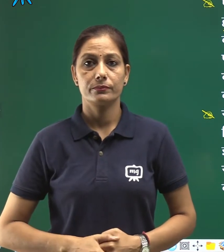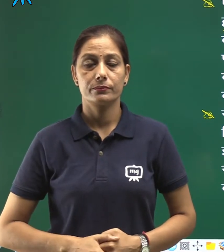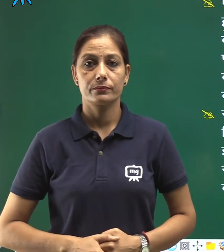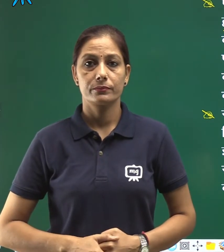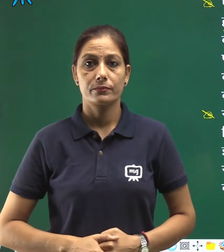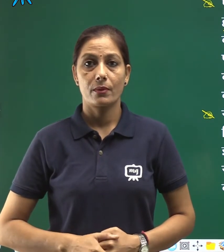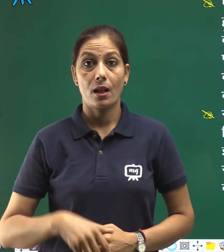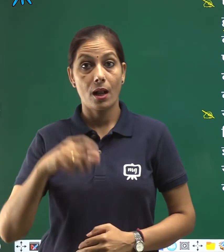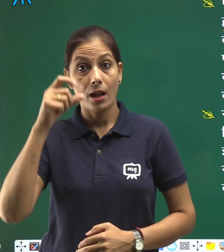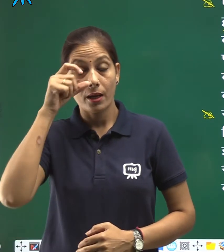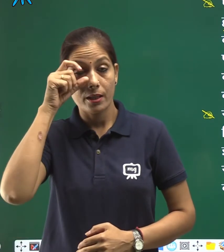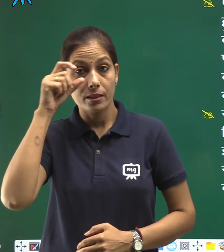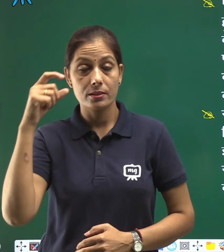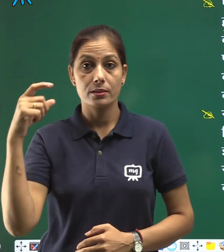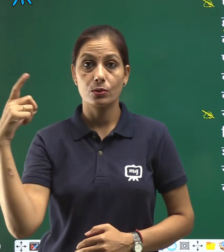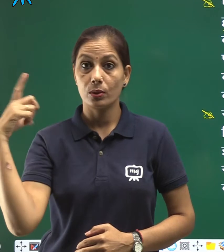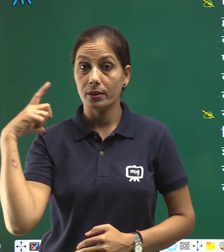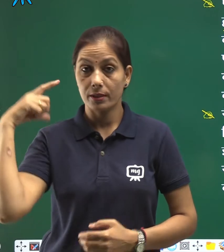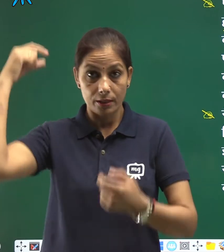नेताजी की मूर्ति के